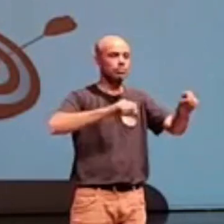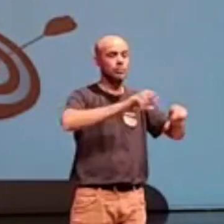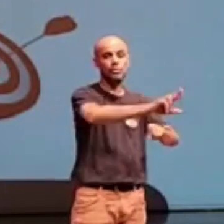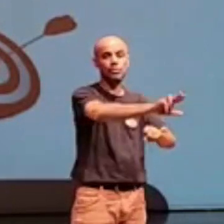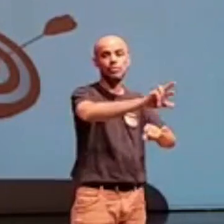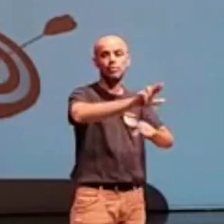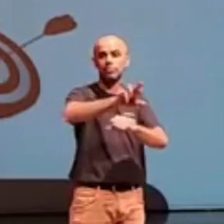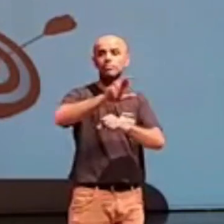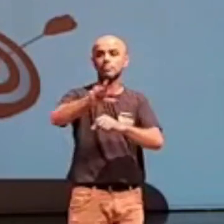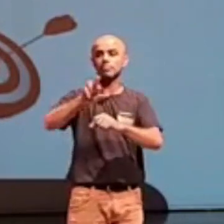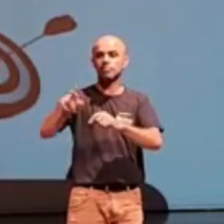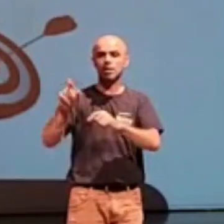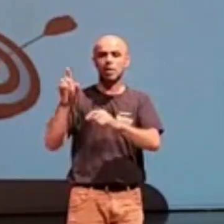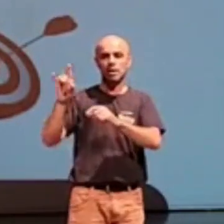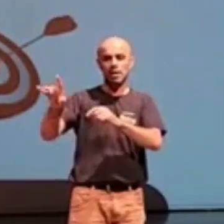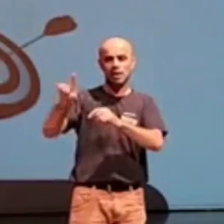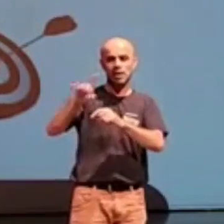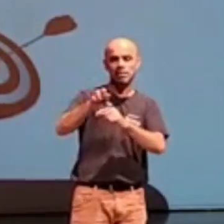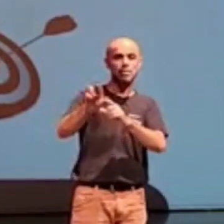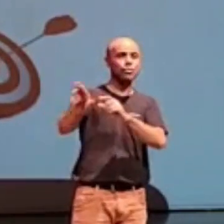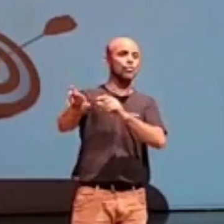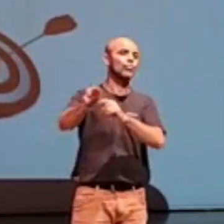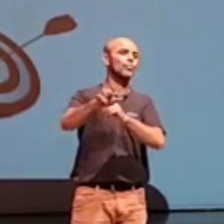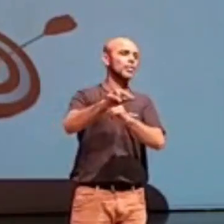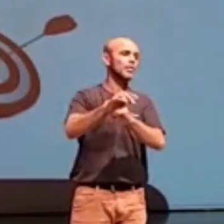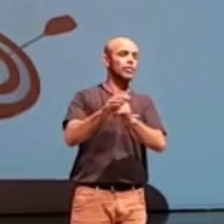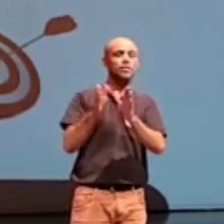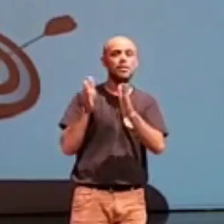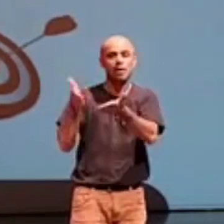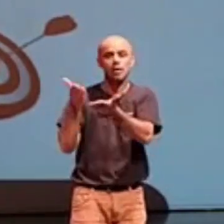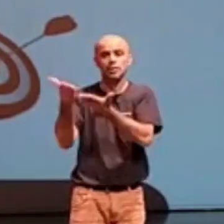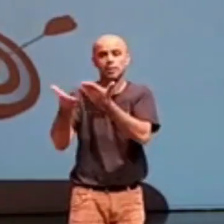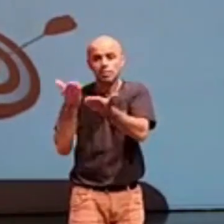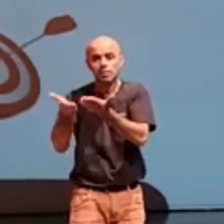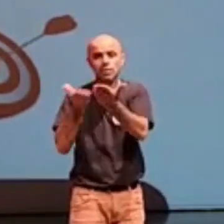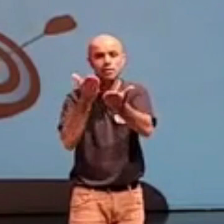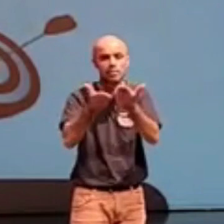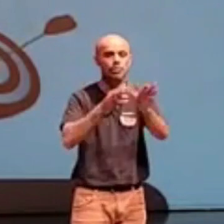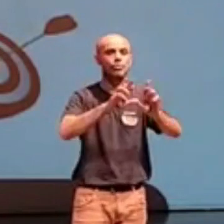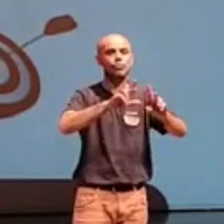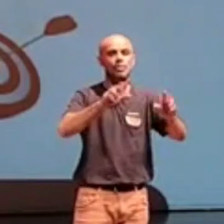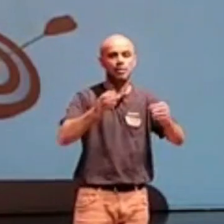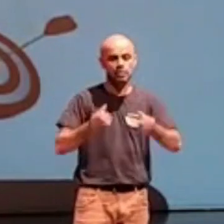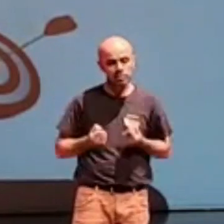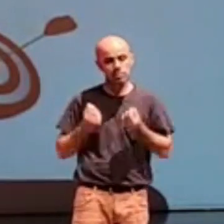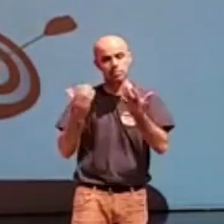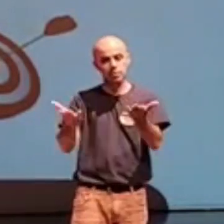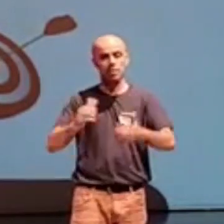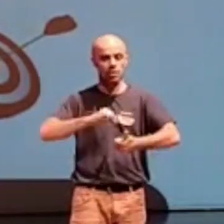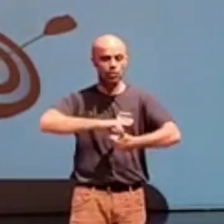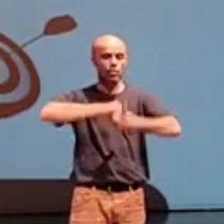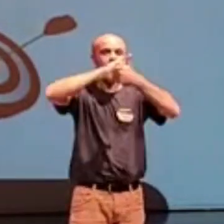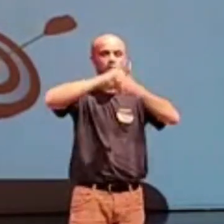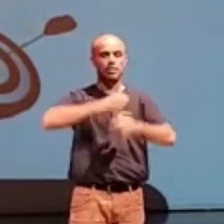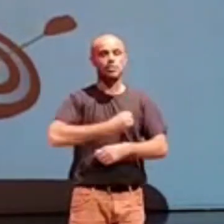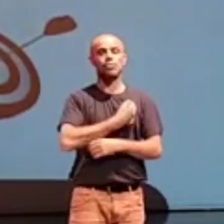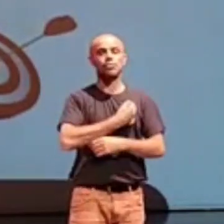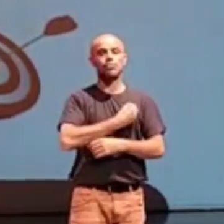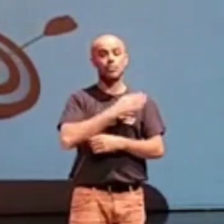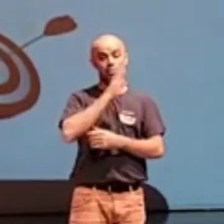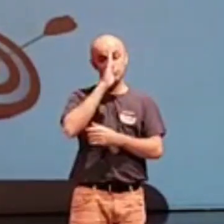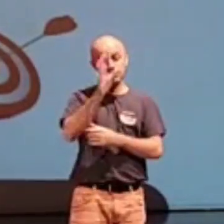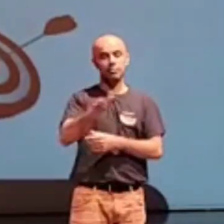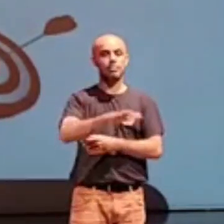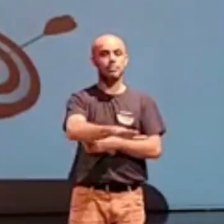eu vou tratar pontualmente para minimizar riscos e melhorar a qualidade de vida. É isso que nós buscamos sempre, inclusive nas